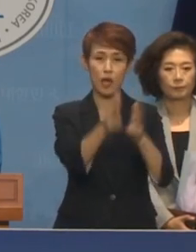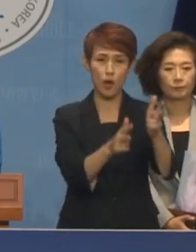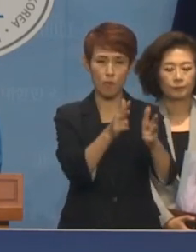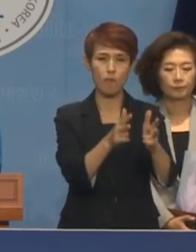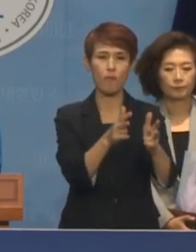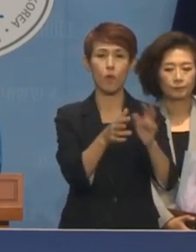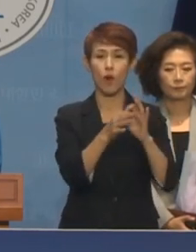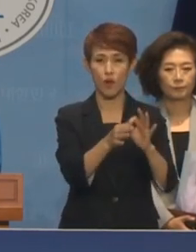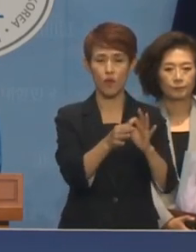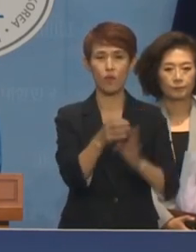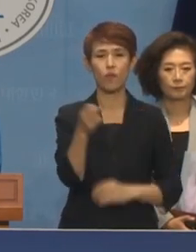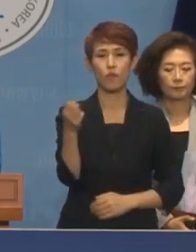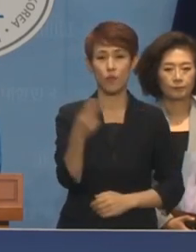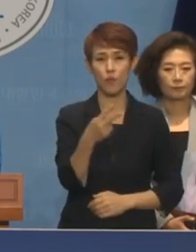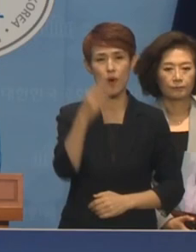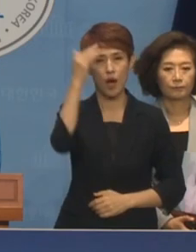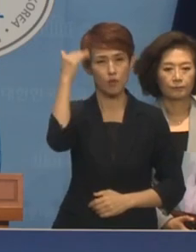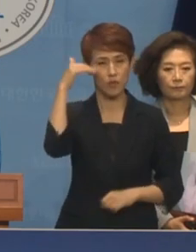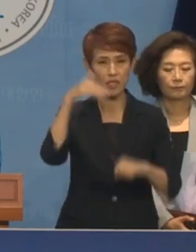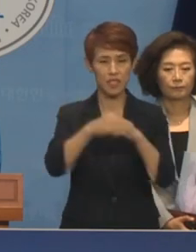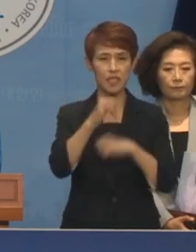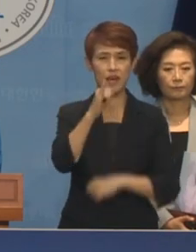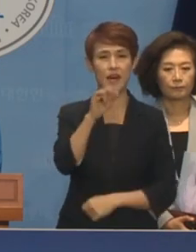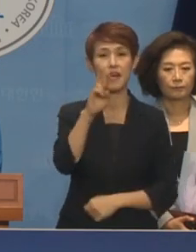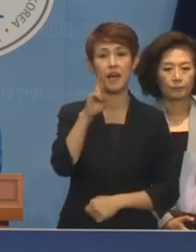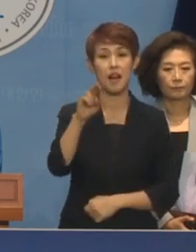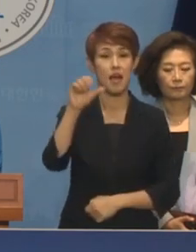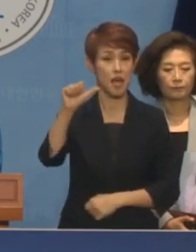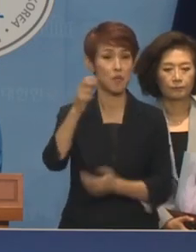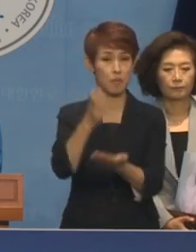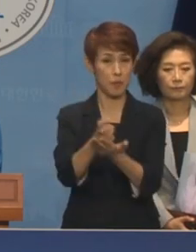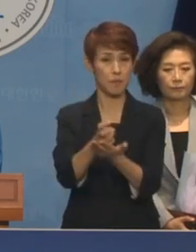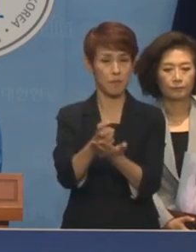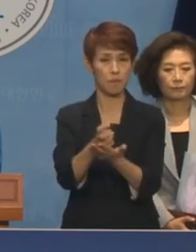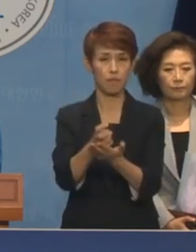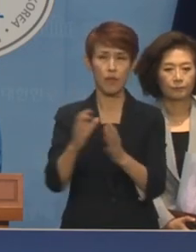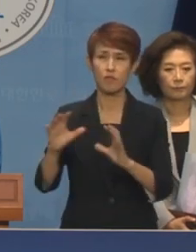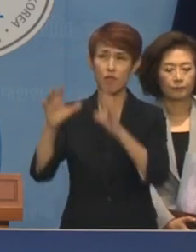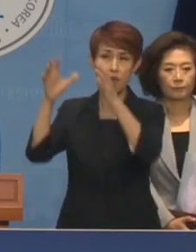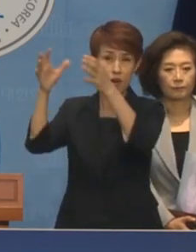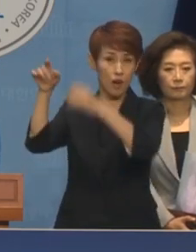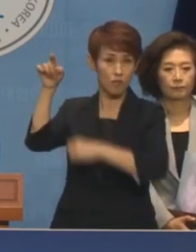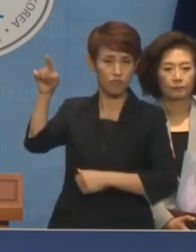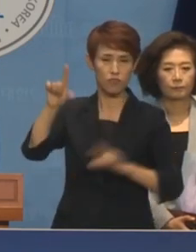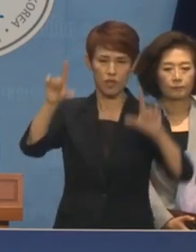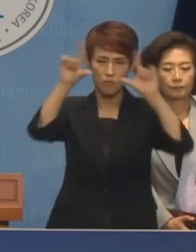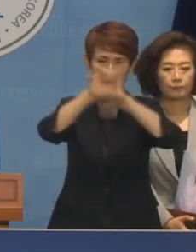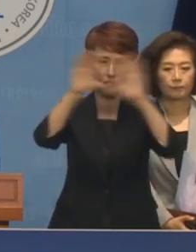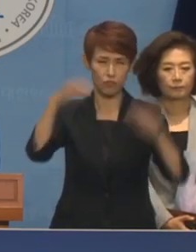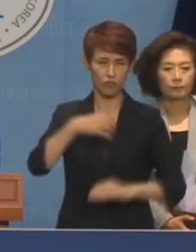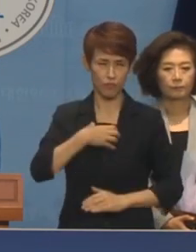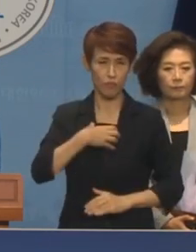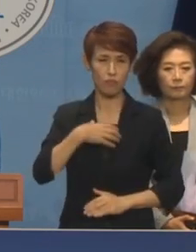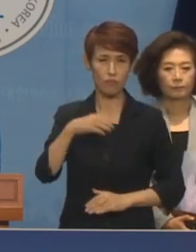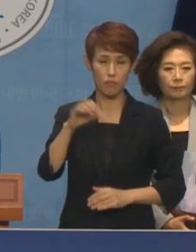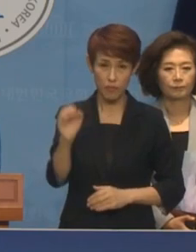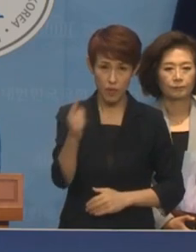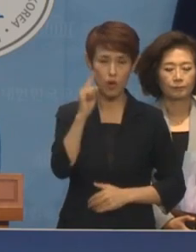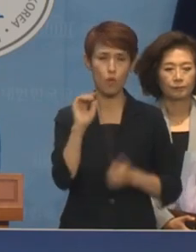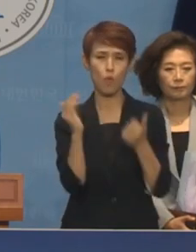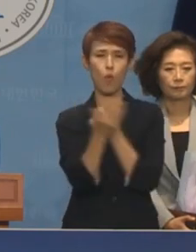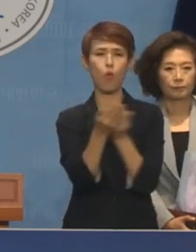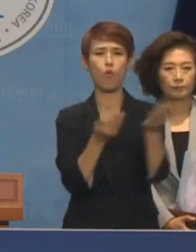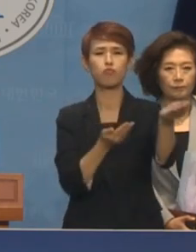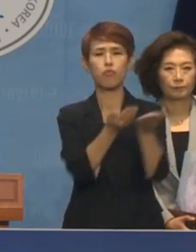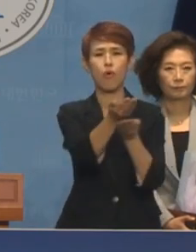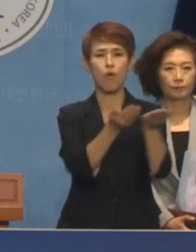특별조치 법안, 이른바 한국판 IRA 법입니다. 세계 각국은 기후위기에 따른 보호무역주의를 강화하는